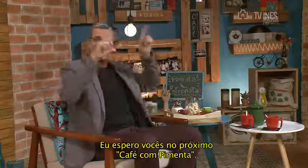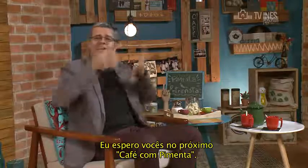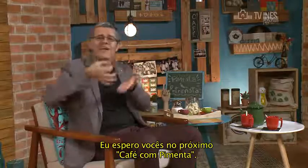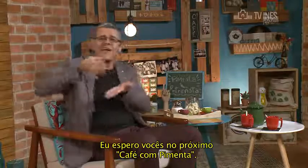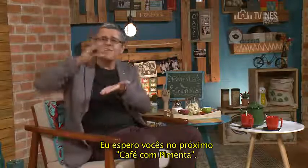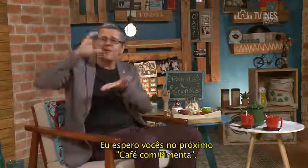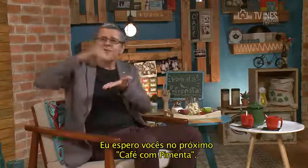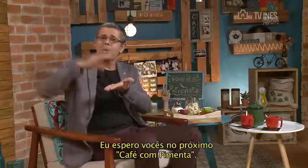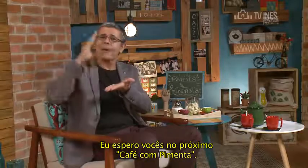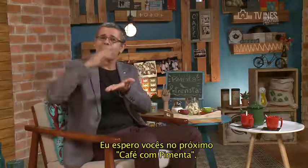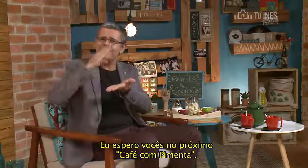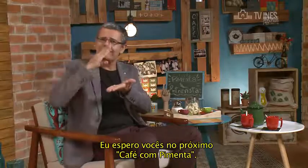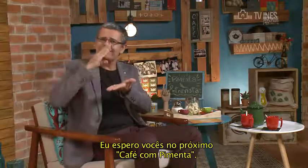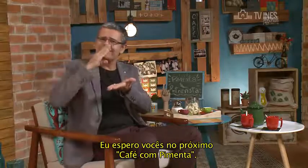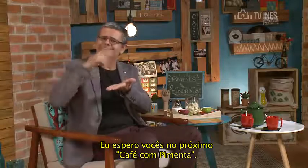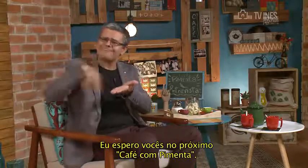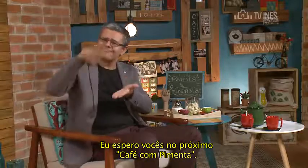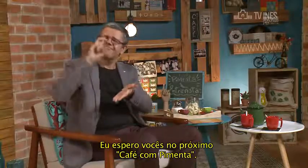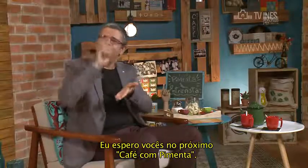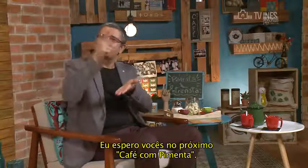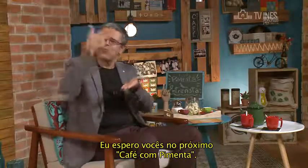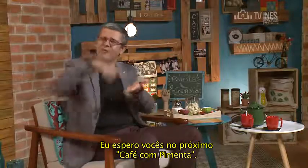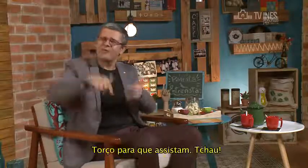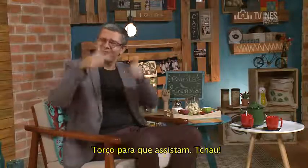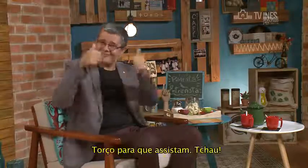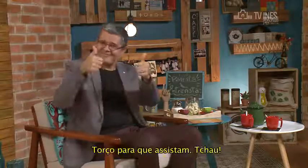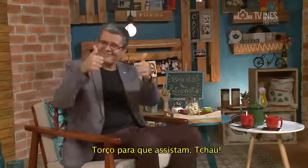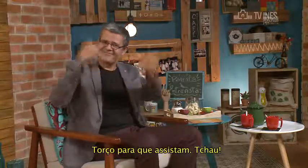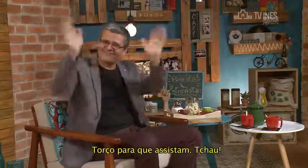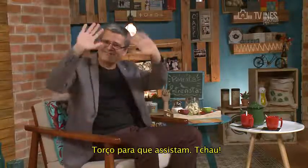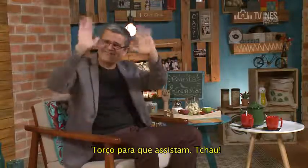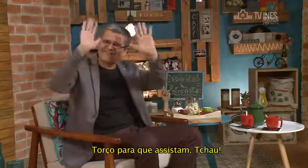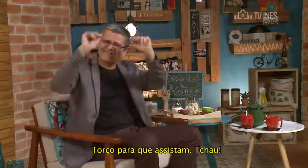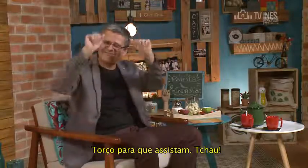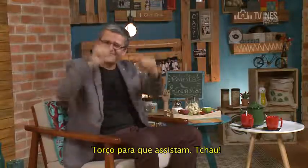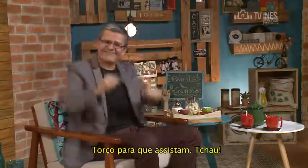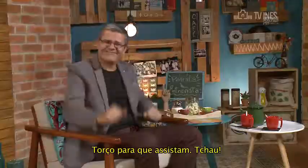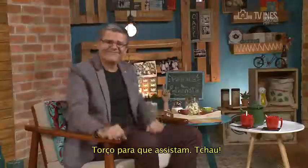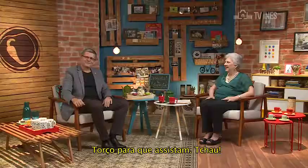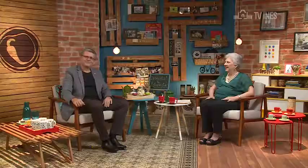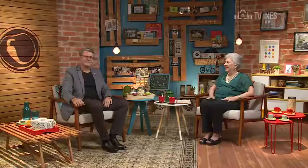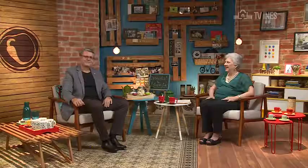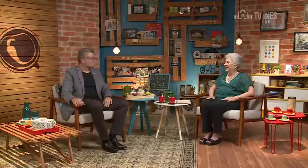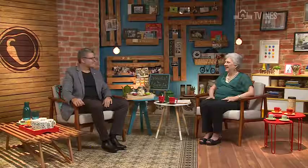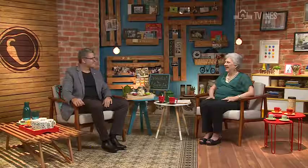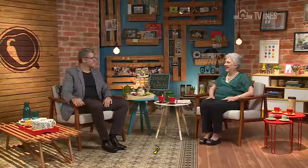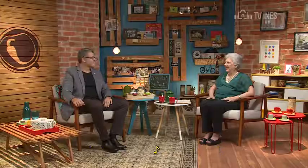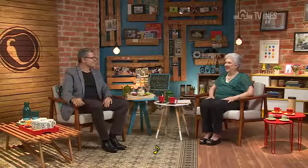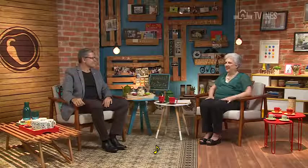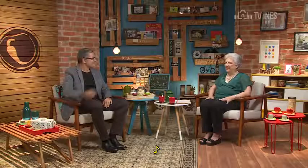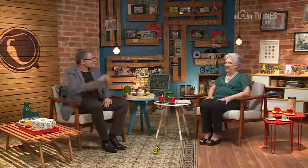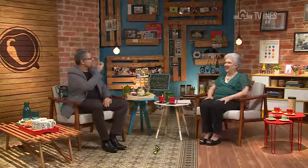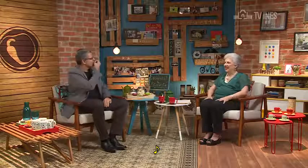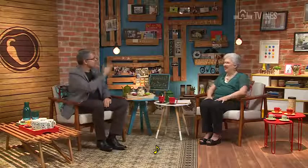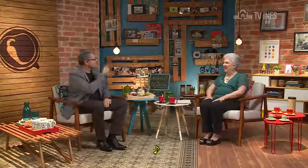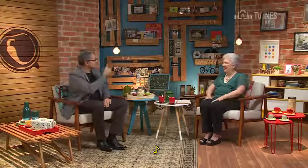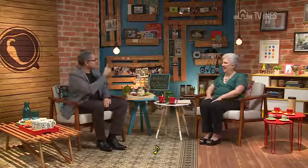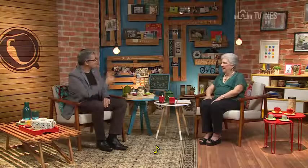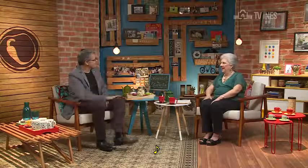espero vocês No próximo Café com Pimenta Torço Para que assistam Tchau Tchau